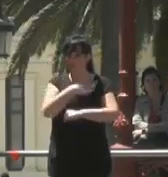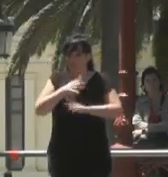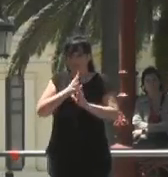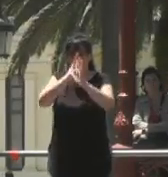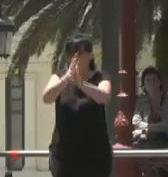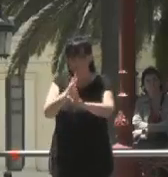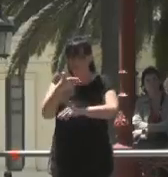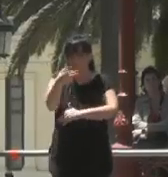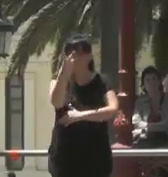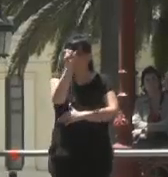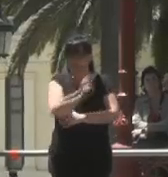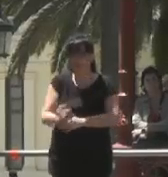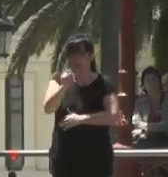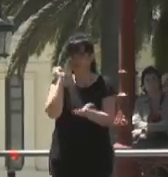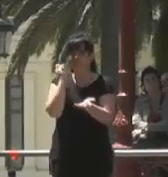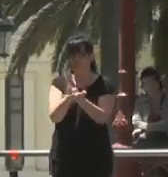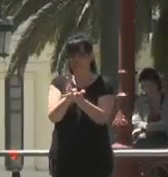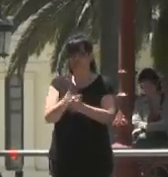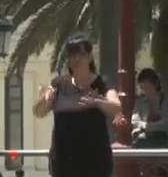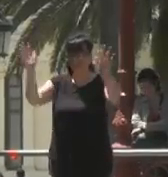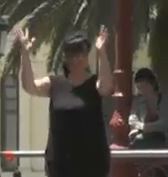15 e 20 anos.